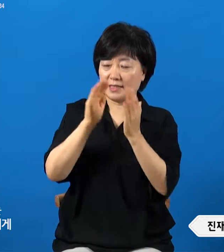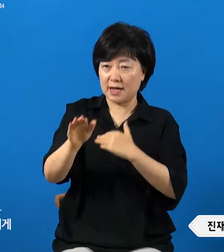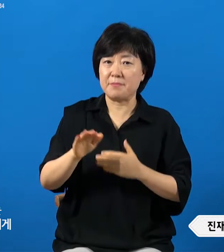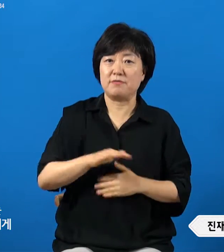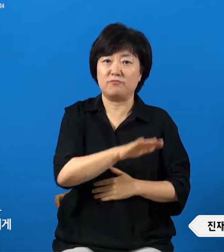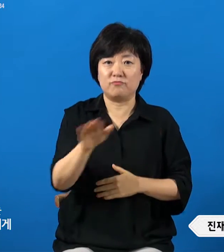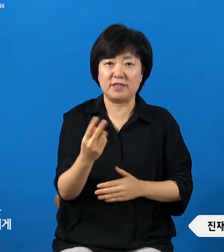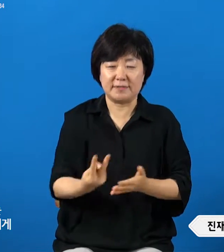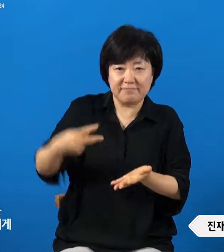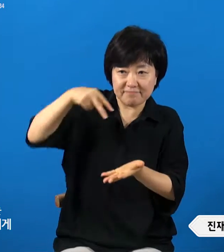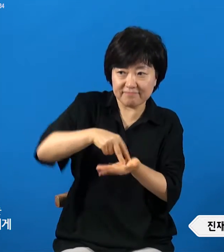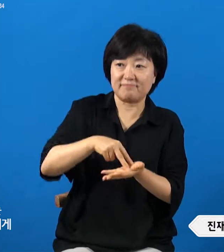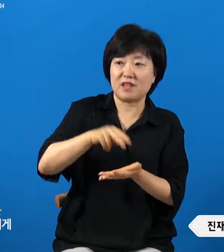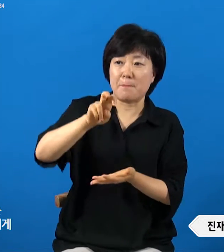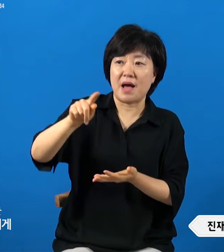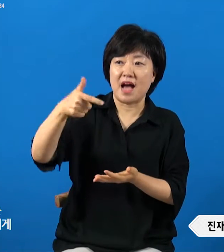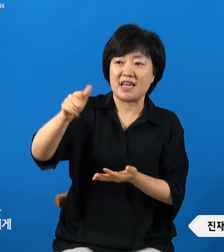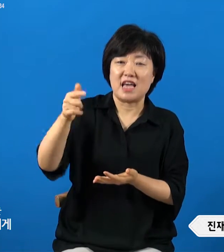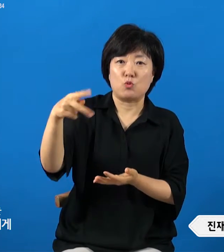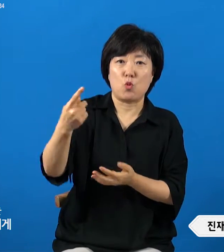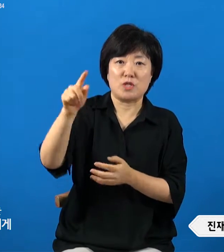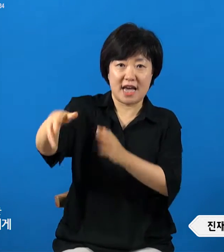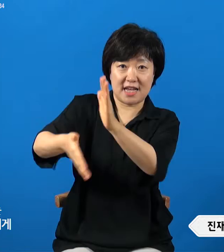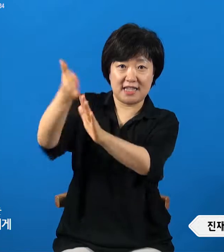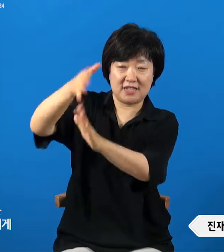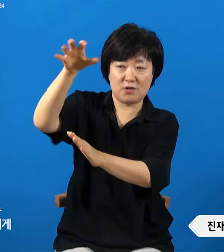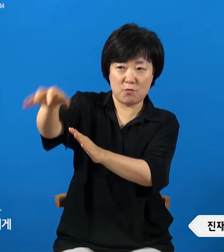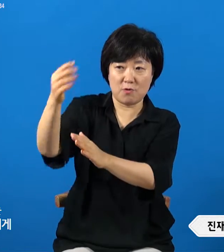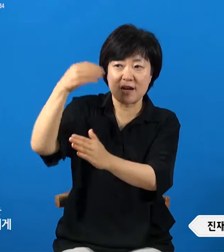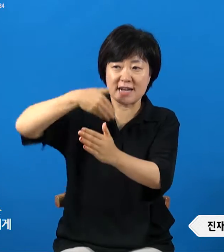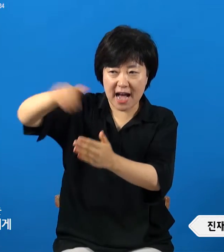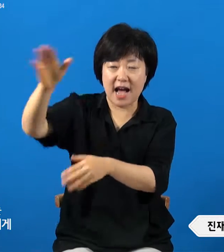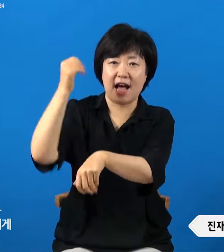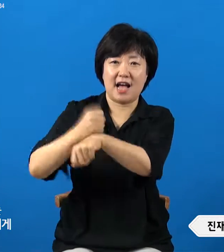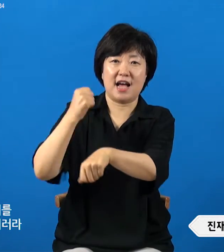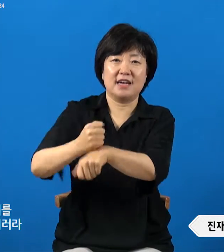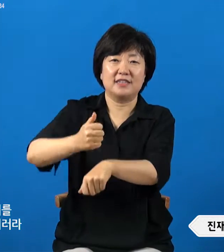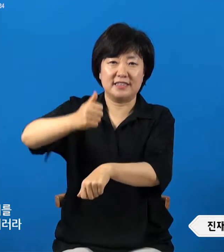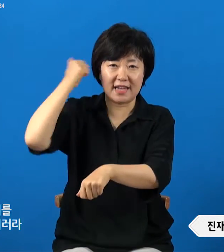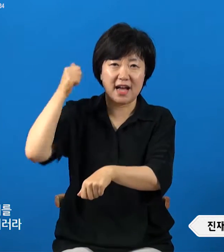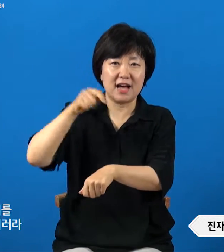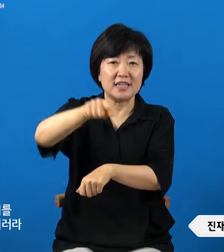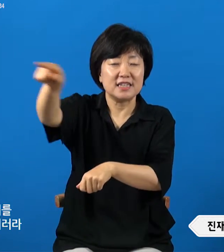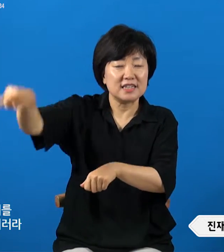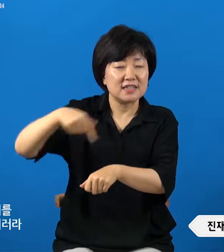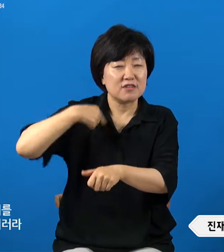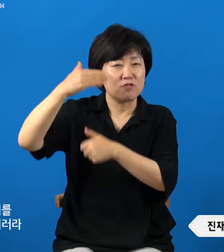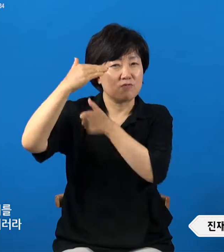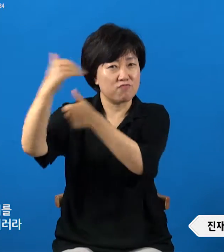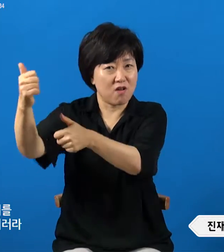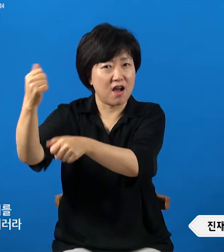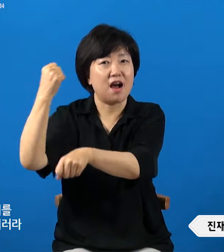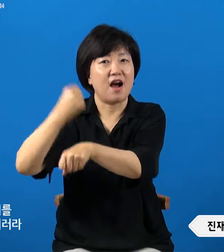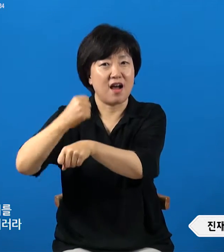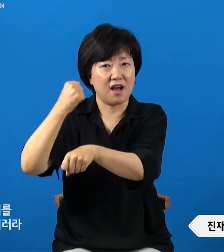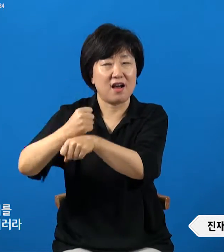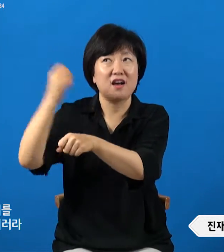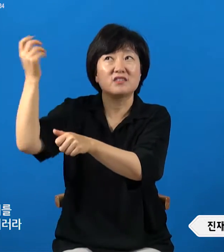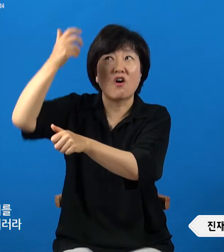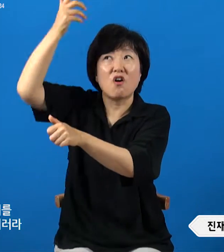떠나기를 힘쓰니 이는 하나님이 저 사람들에게 복음을 전하라고 우리를 부르신 줄로